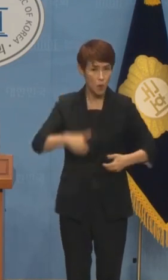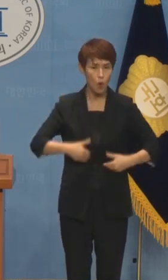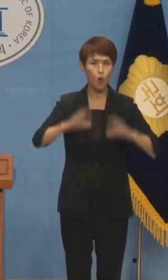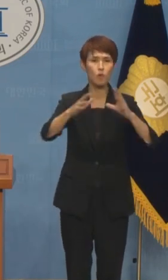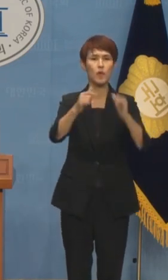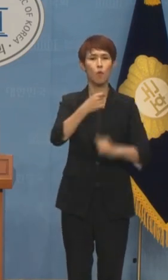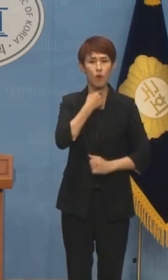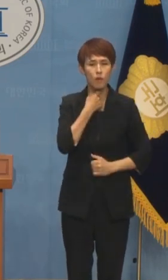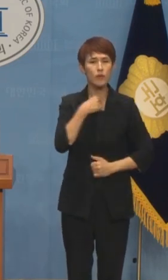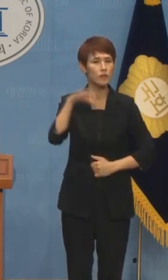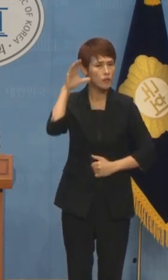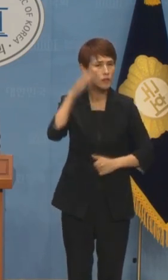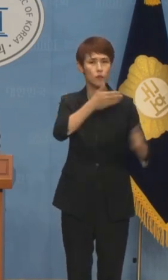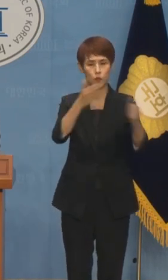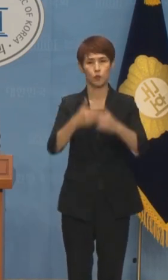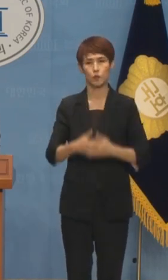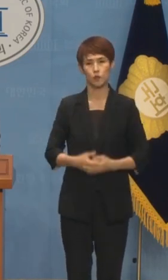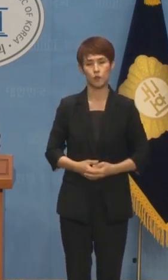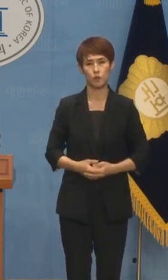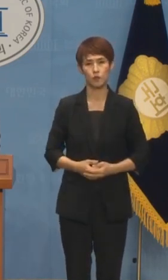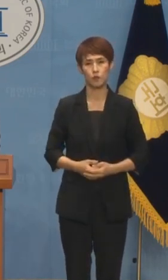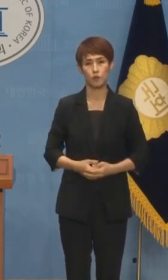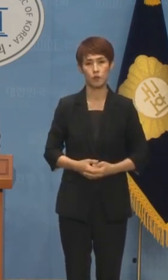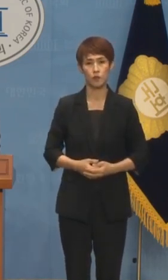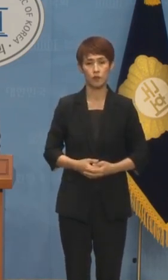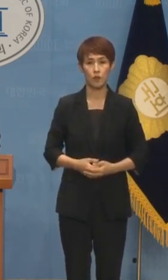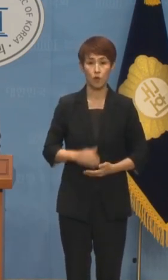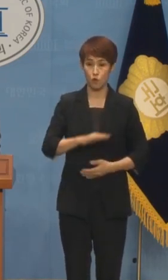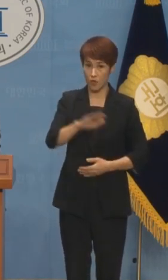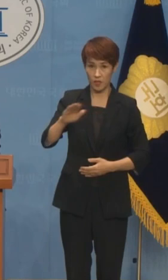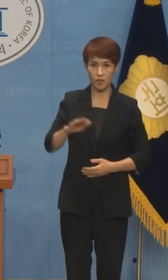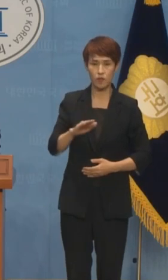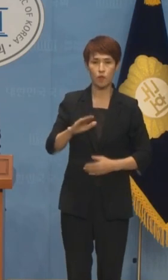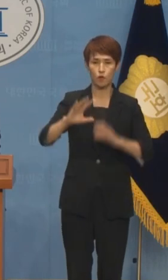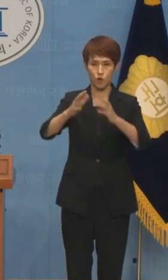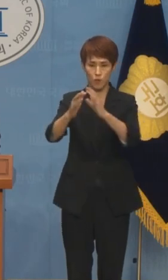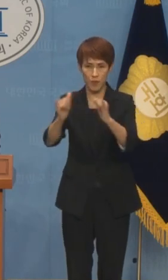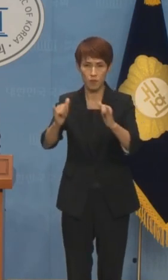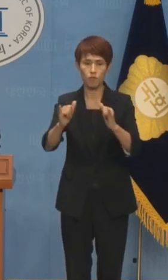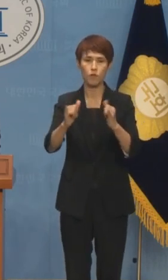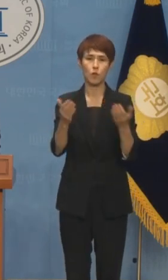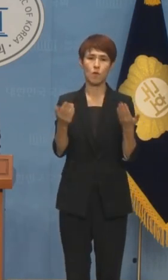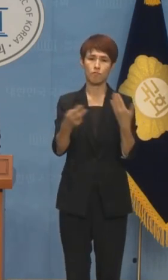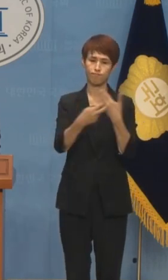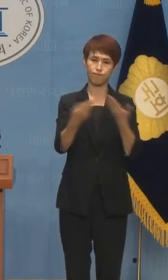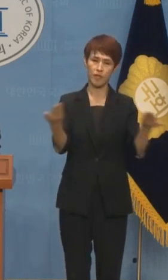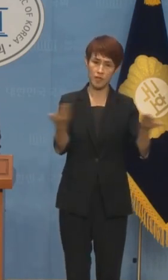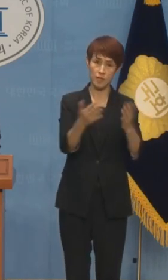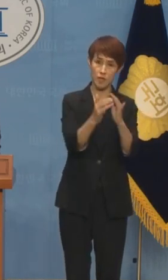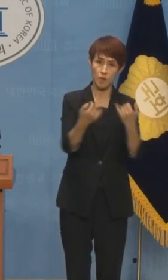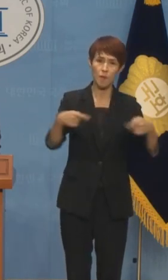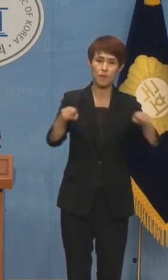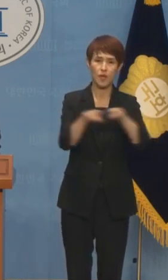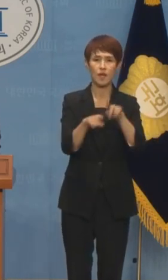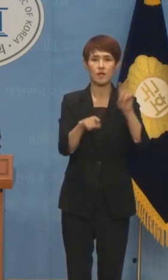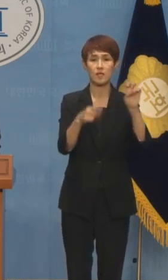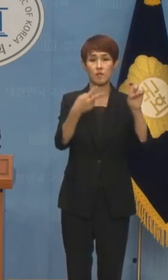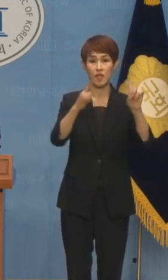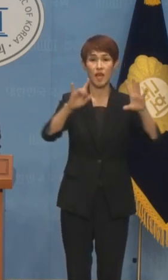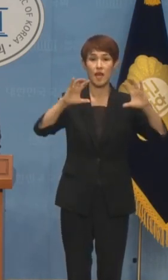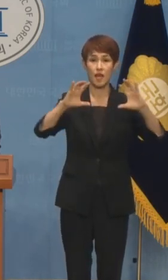국민의 목소리입니다. 정의당은 국민과 보건의료 노동자와 함께 21대 국회 남은 임기